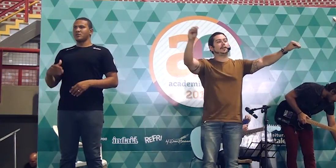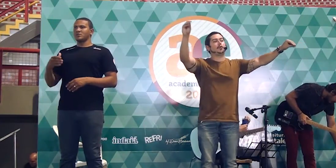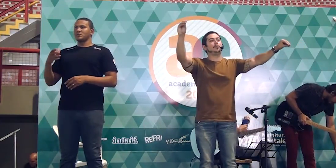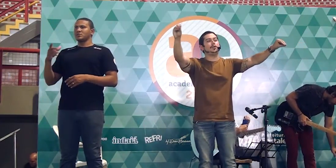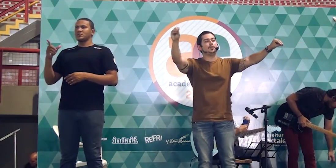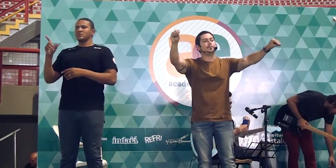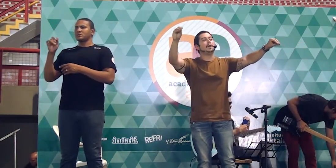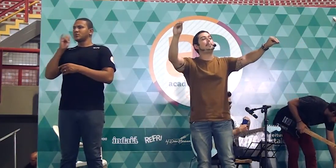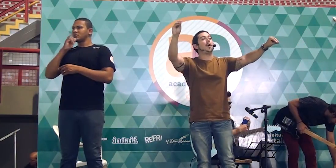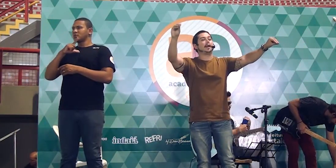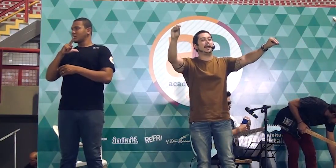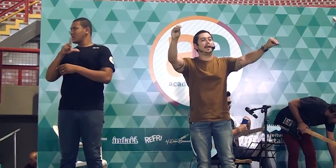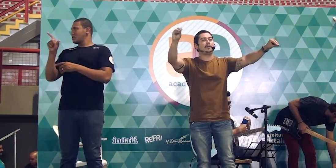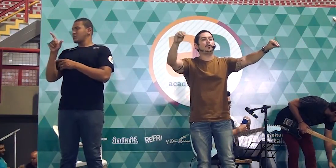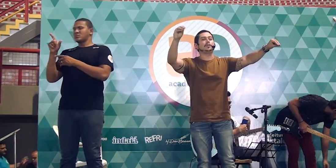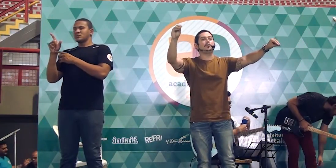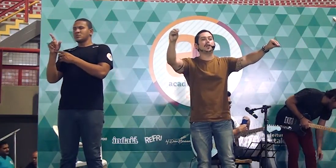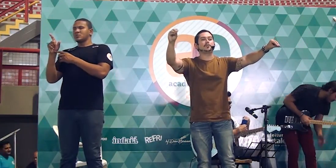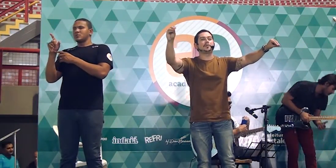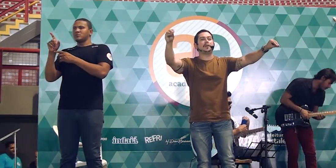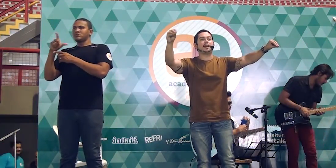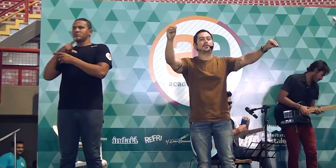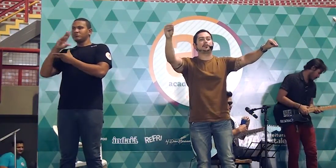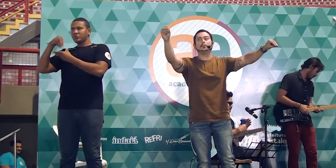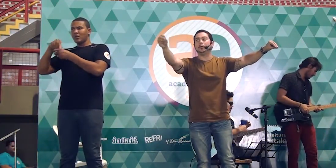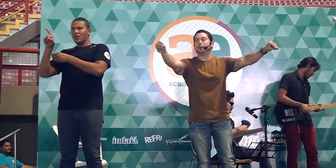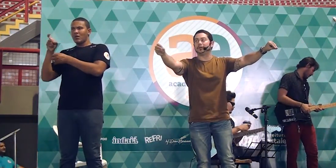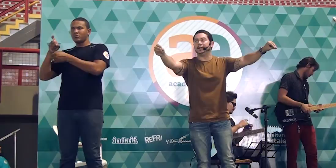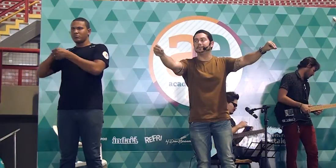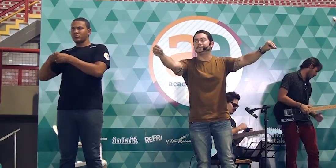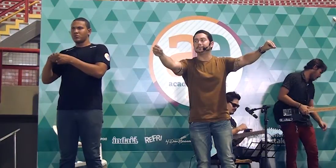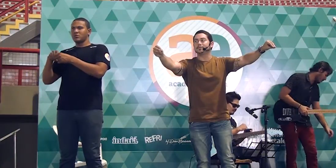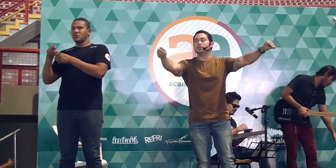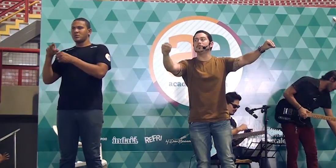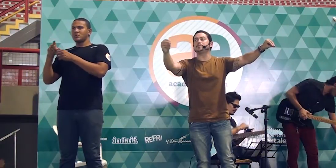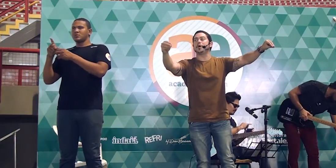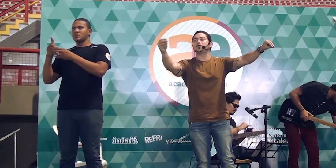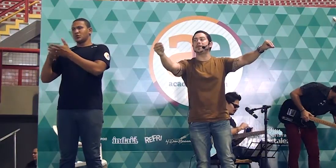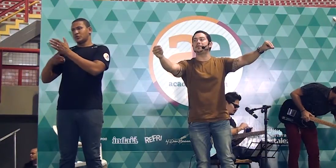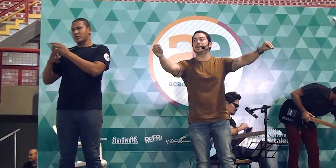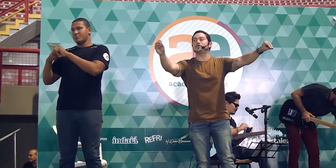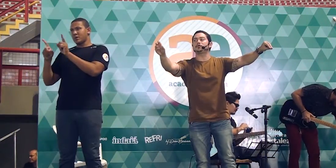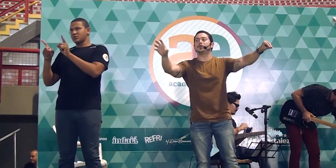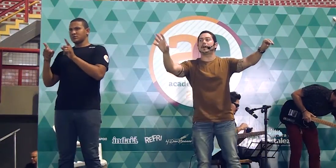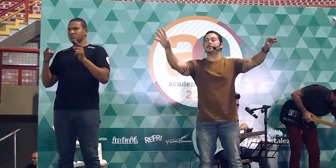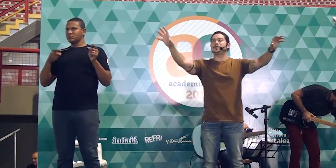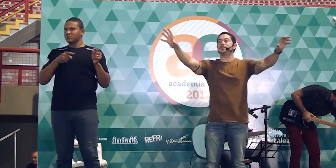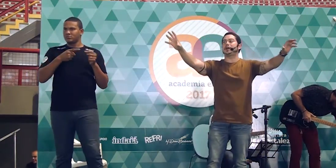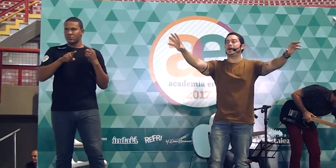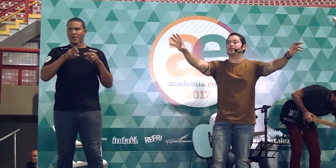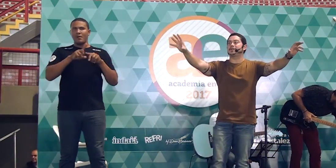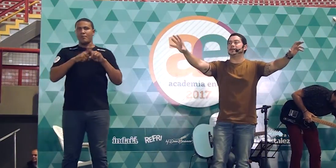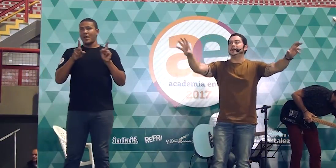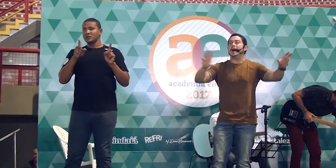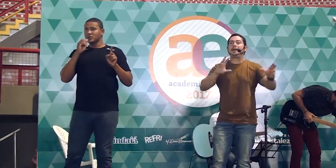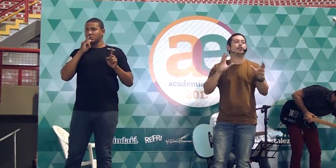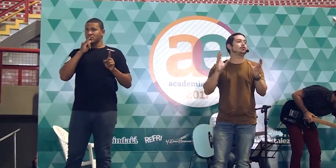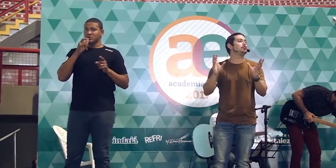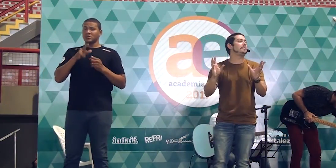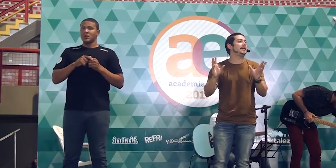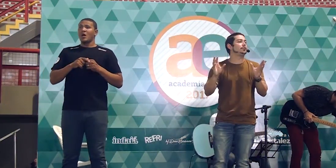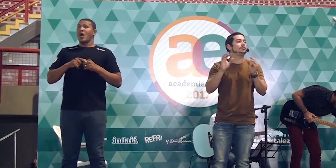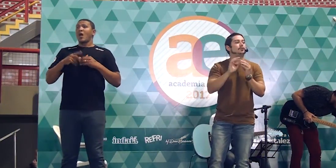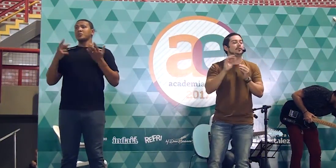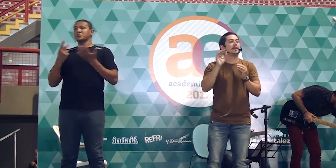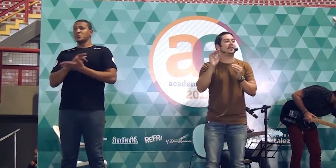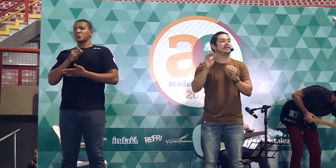que eu vou ter comunismo. Porém, quando a União Soviética tomou o poder, os bolcheviques controlavam os sindicatos. Aí criou-se